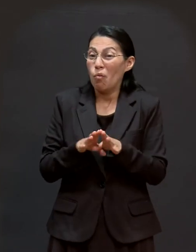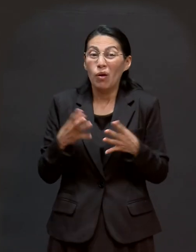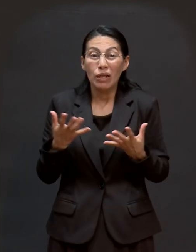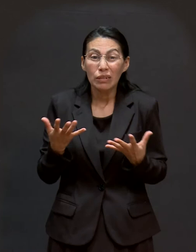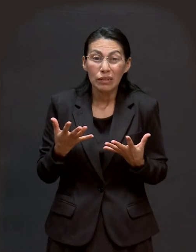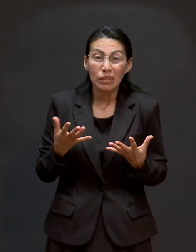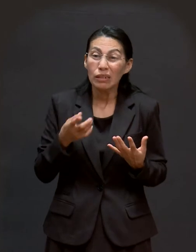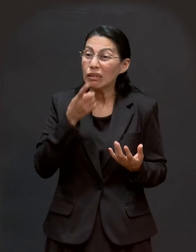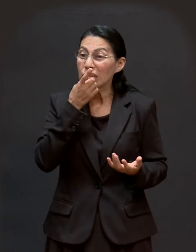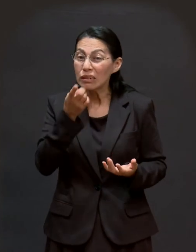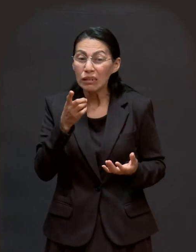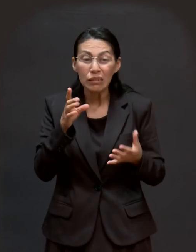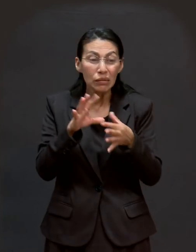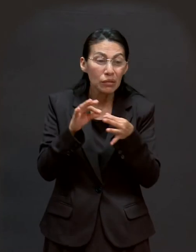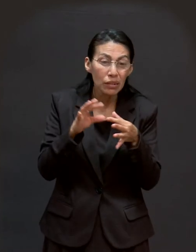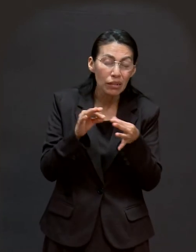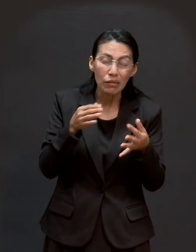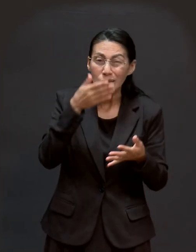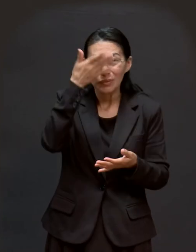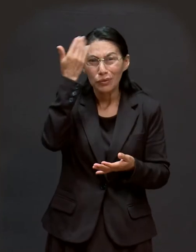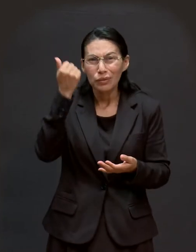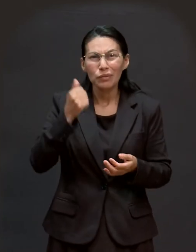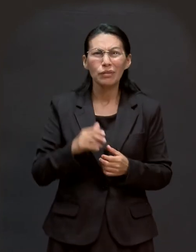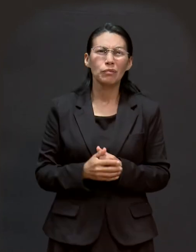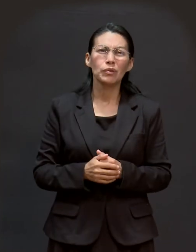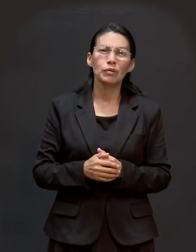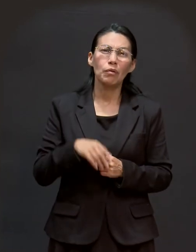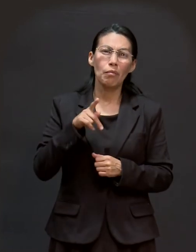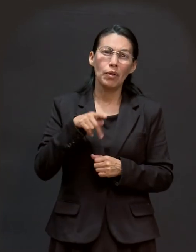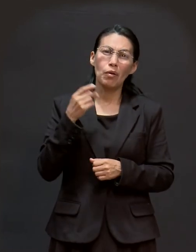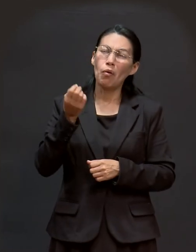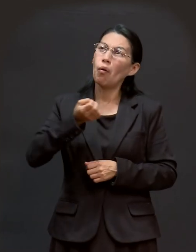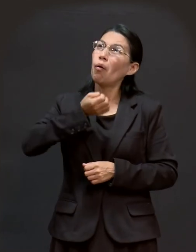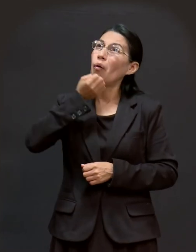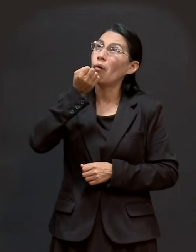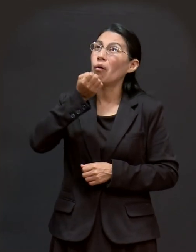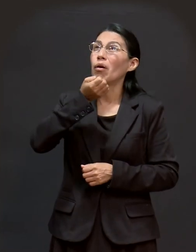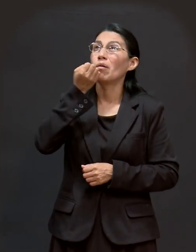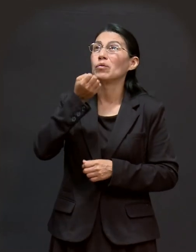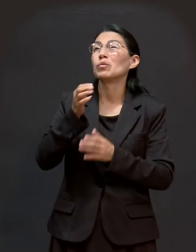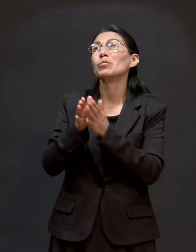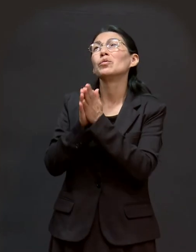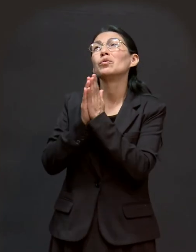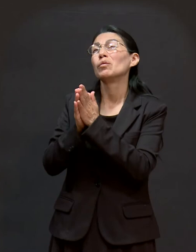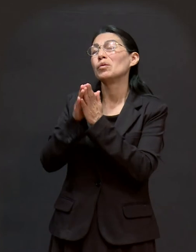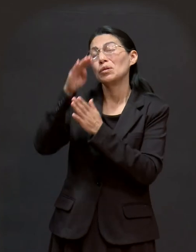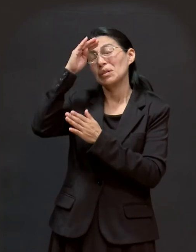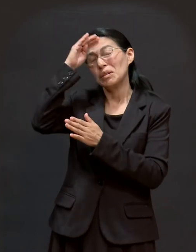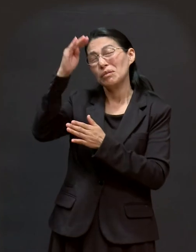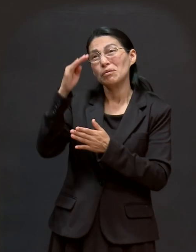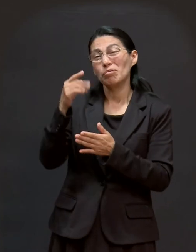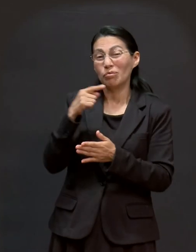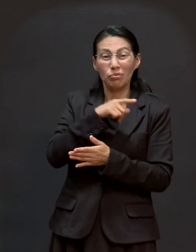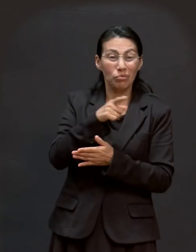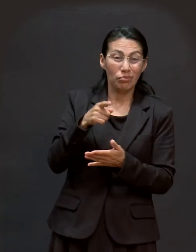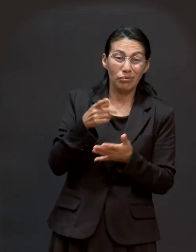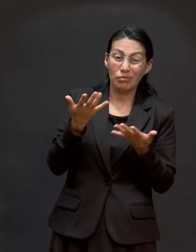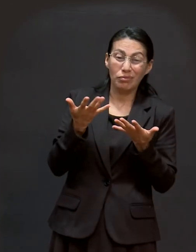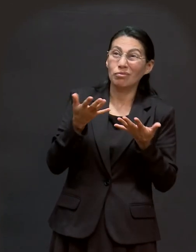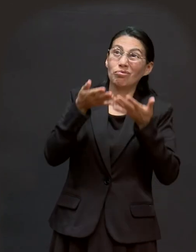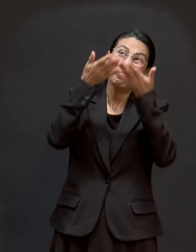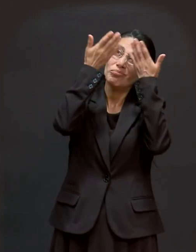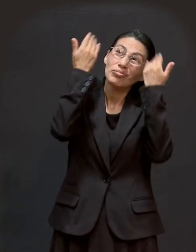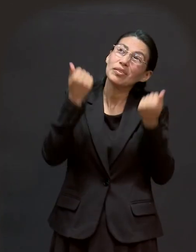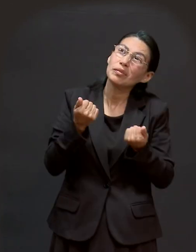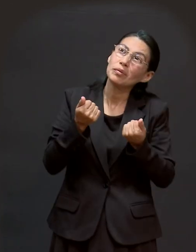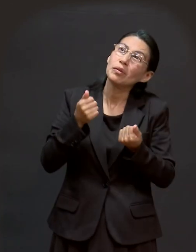cómo trabajar con ellos como plantearles el asunto ahora vamos sencillamente diciéndole dios danos sabiduría